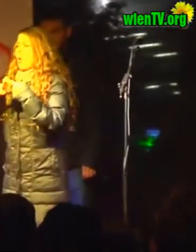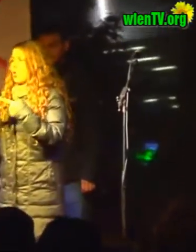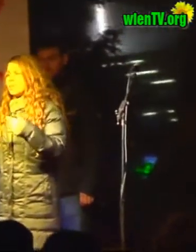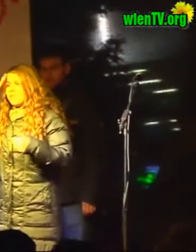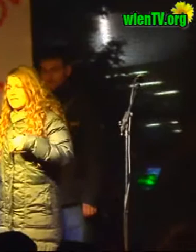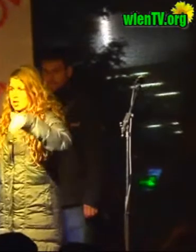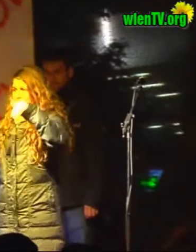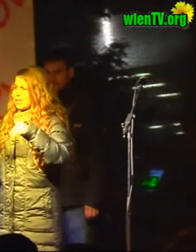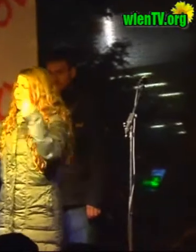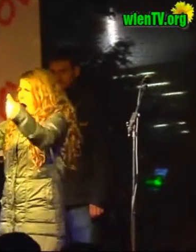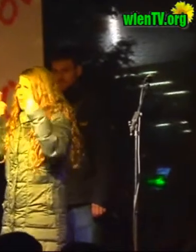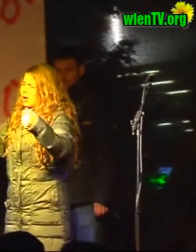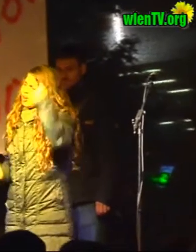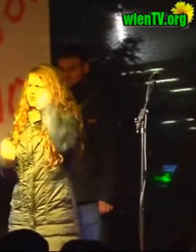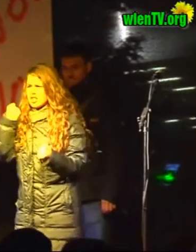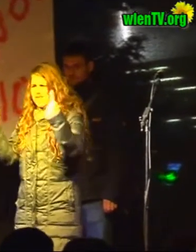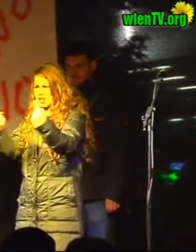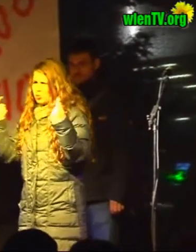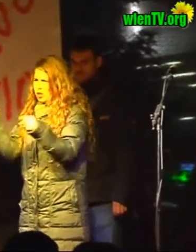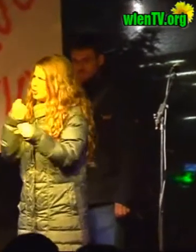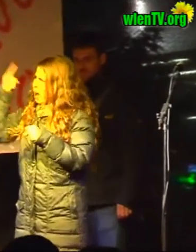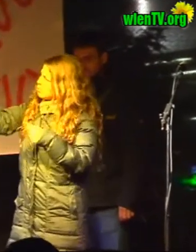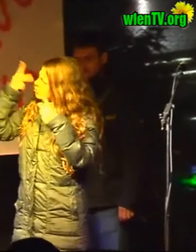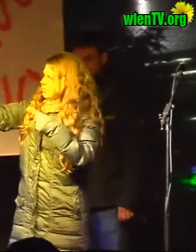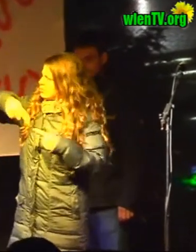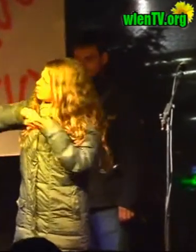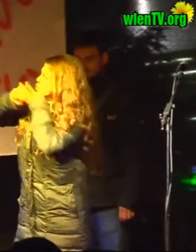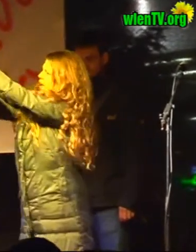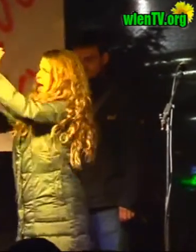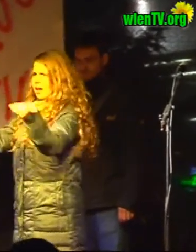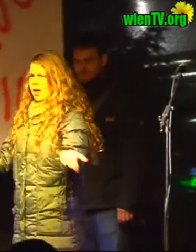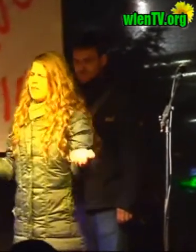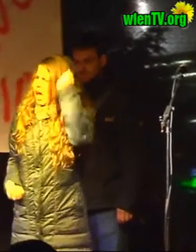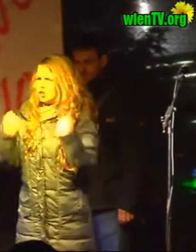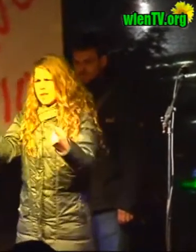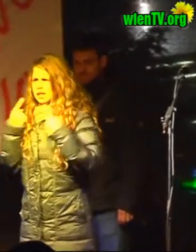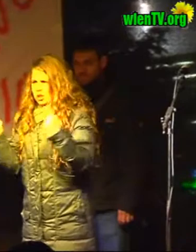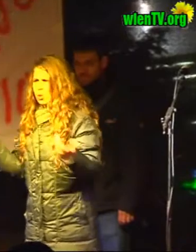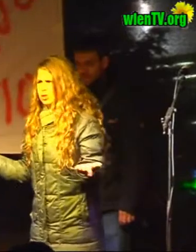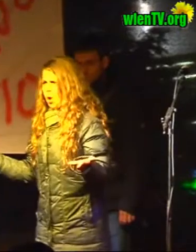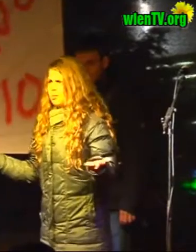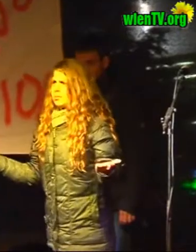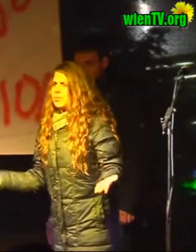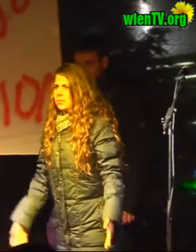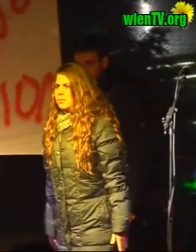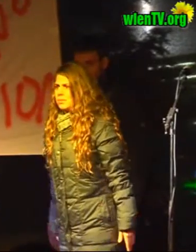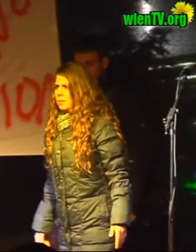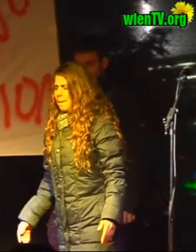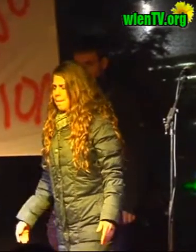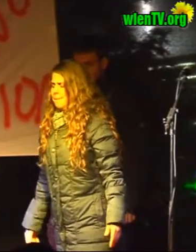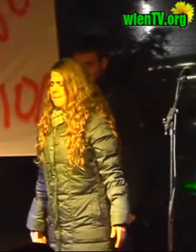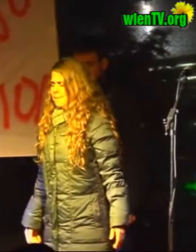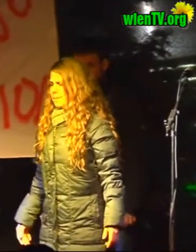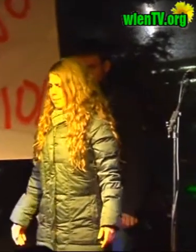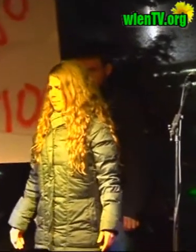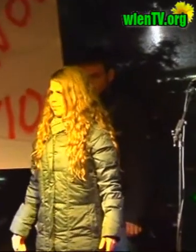Der Bundeskanzler, Wissenschaftsminister, Sie sollen endlich sehen, es gibt Schwierigkeiten hier im Bildungssystem. Die Situation ist